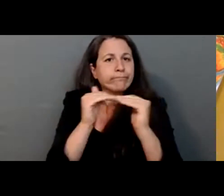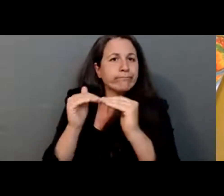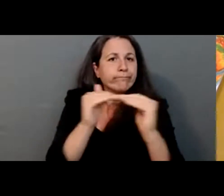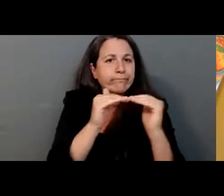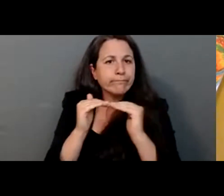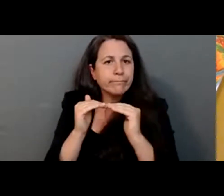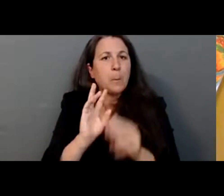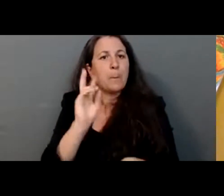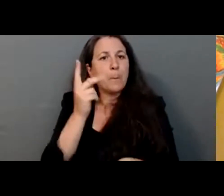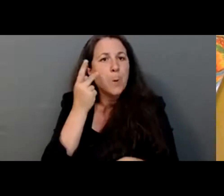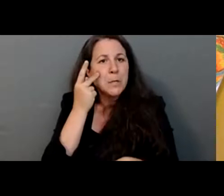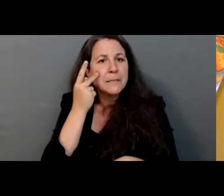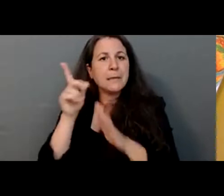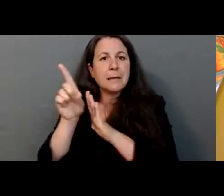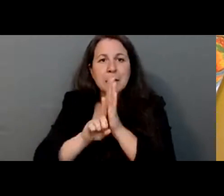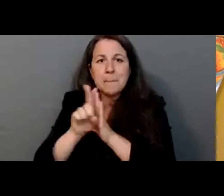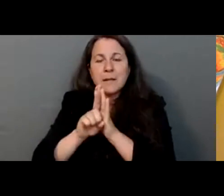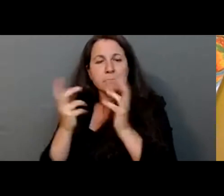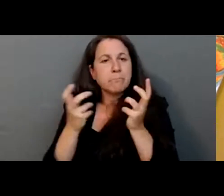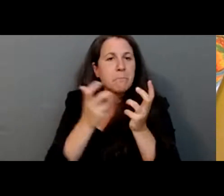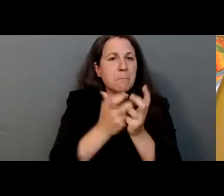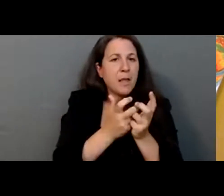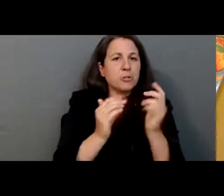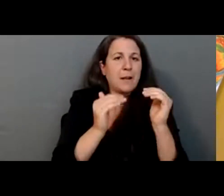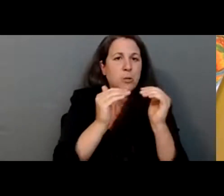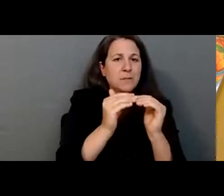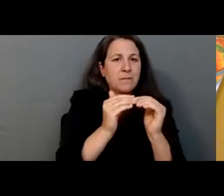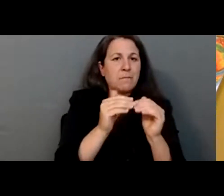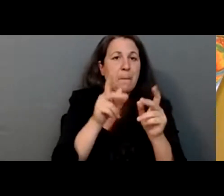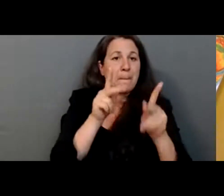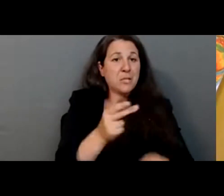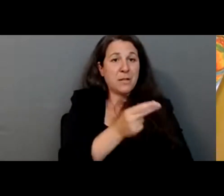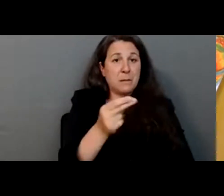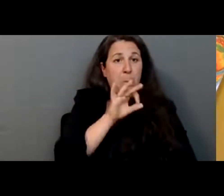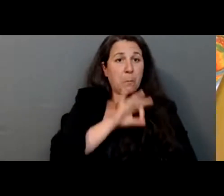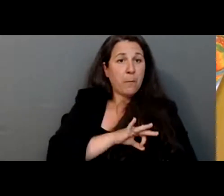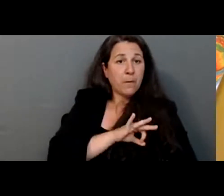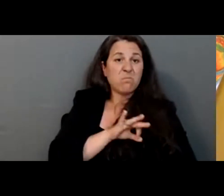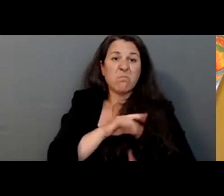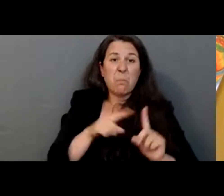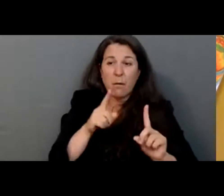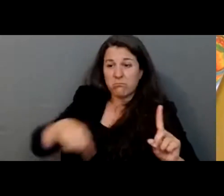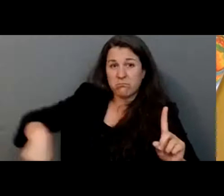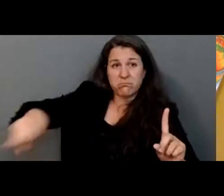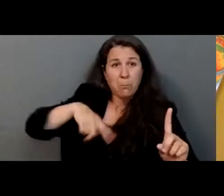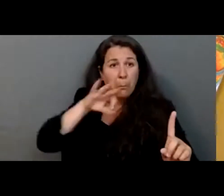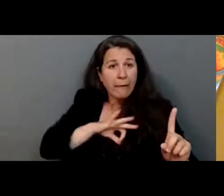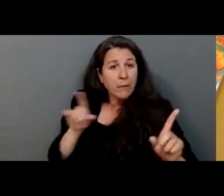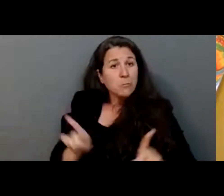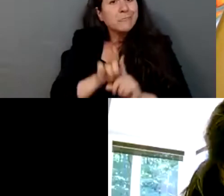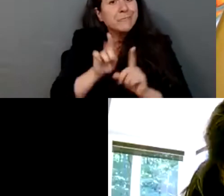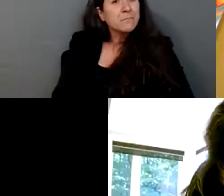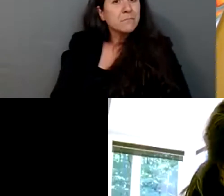programmes et politiques climatiques qui vont, encore une fois, non seulement bénéficier les personnes handicapées, mais aussi la société en général. Merci.